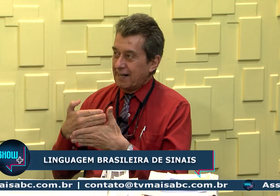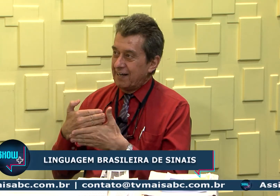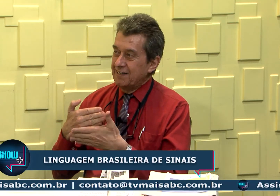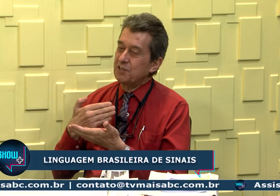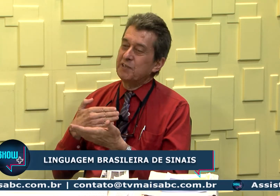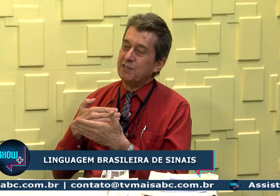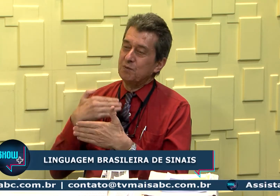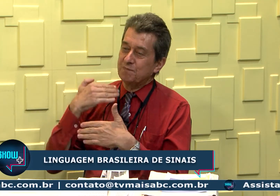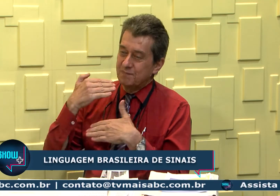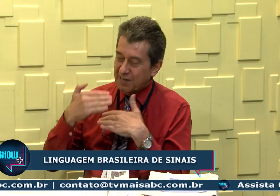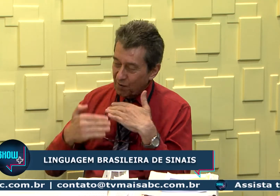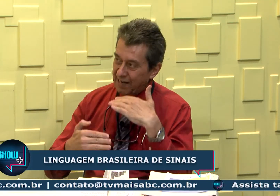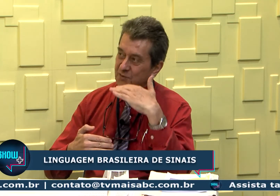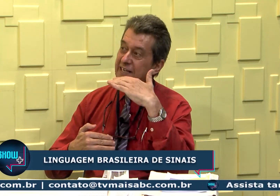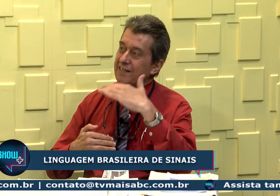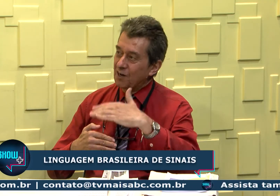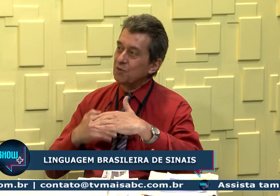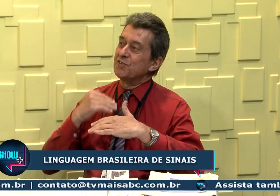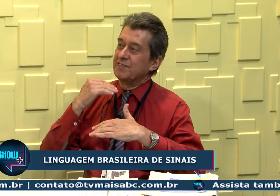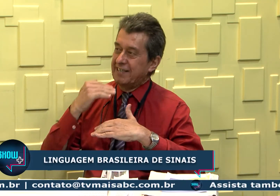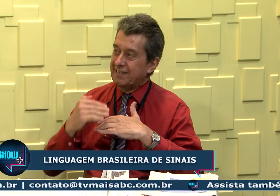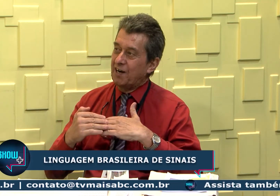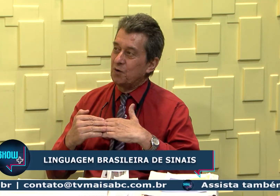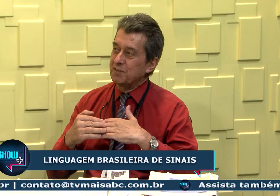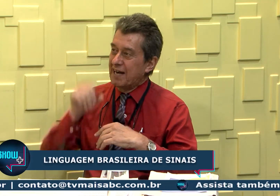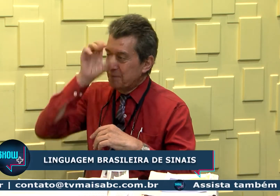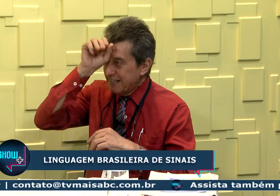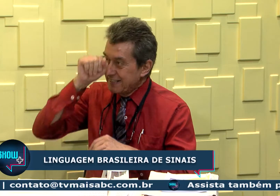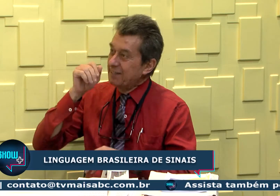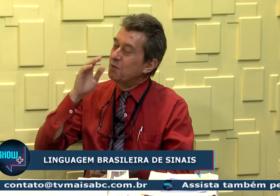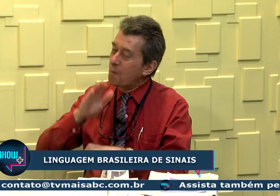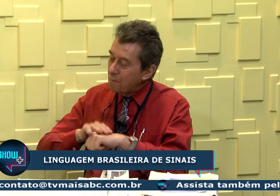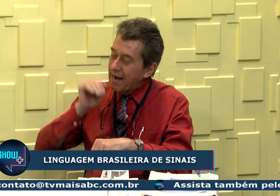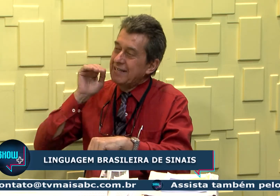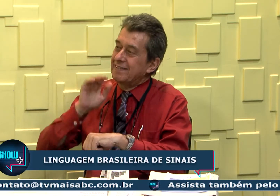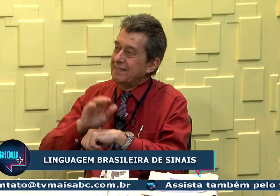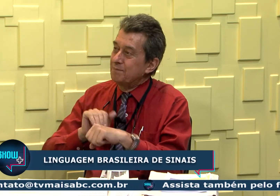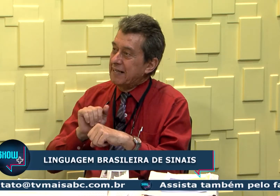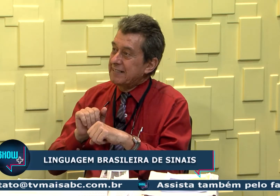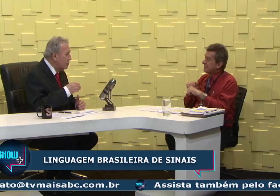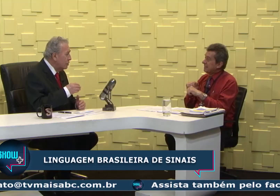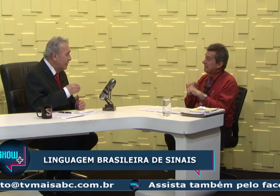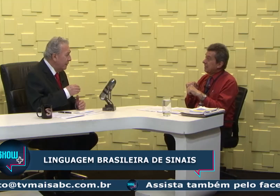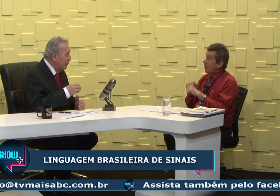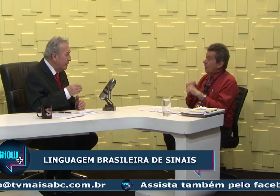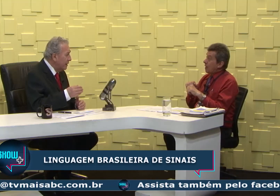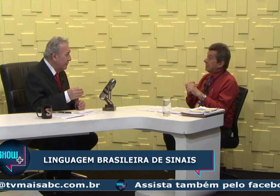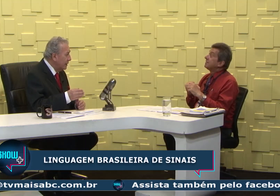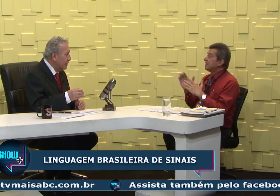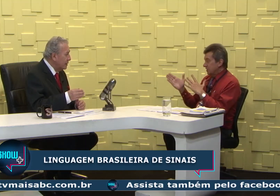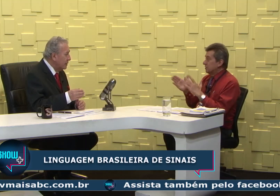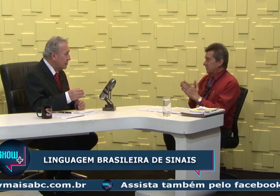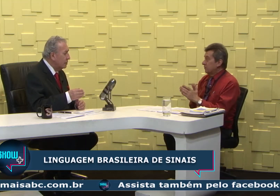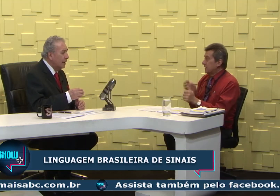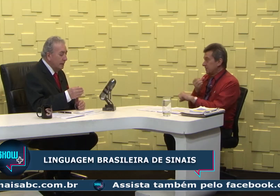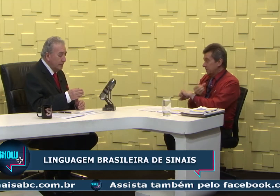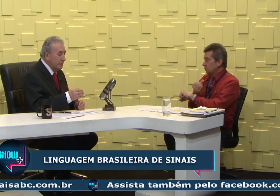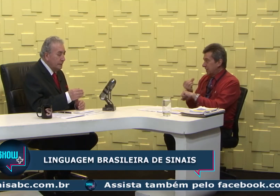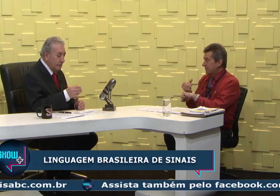eu tenho um gado degraus e degraus aprendendo uma igreja por meio do show já freqüentava assim o afectava morava na